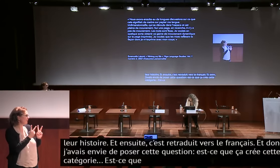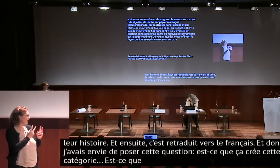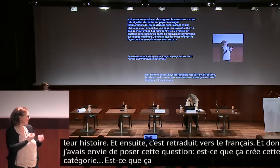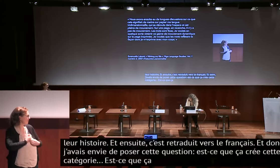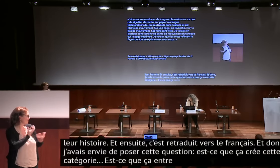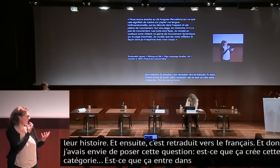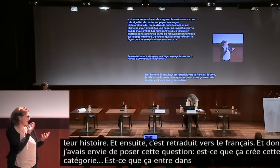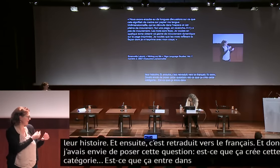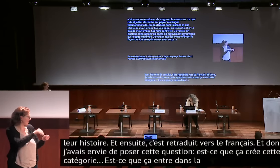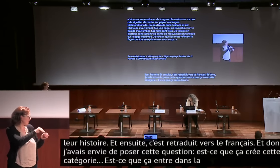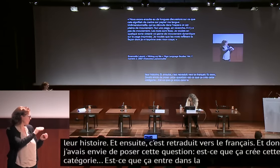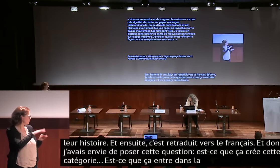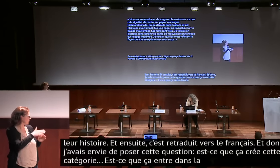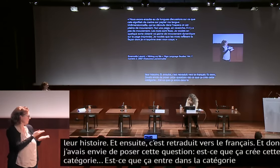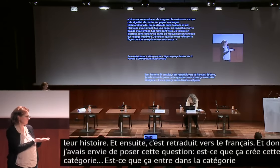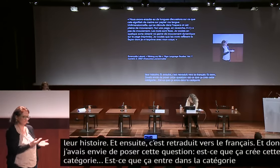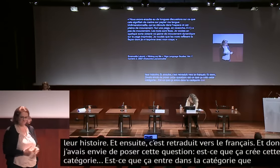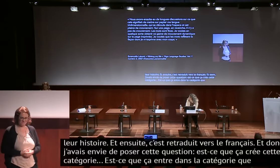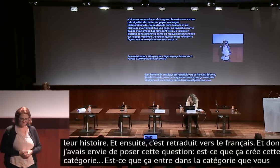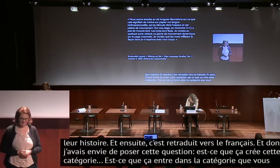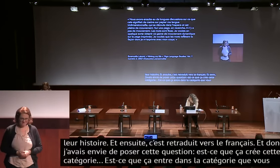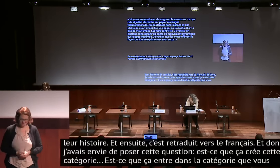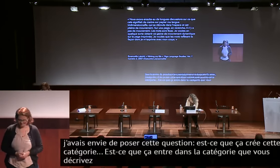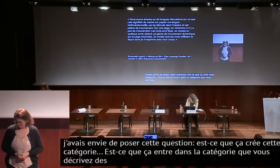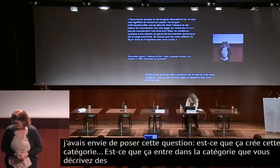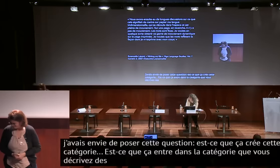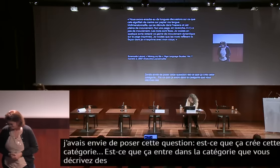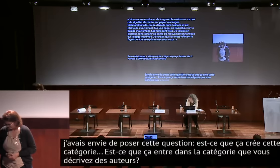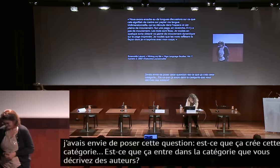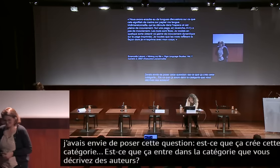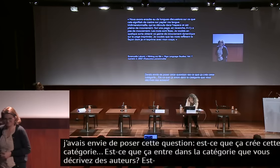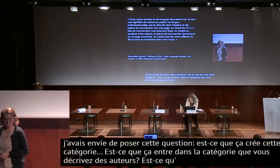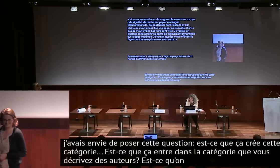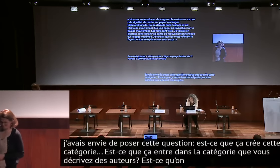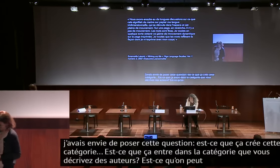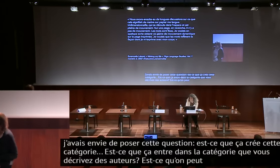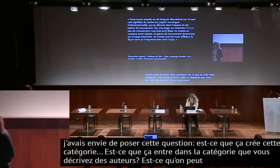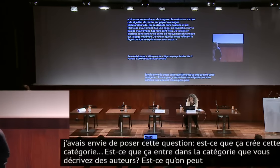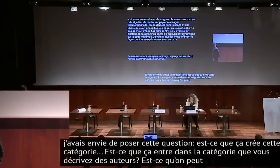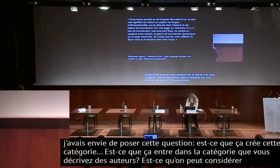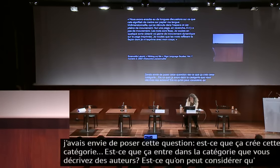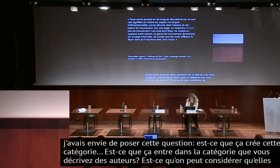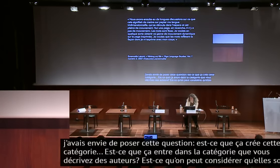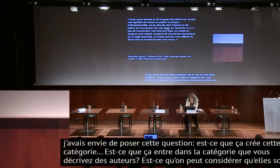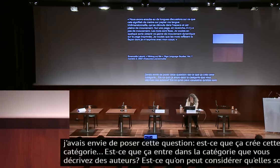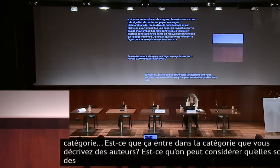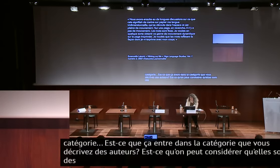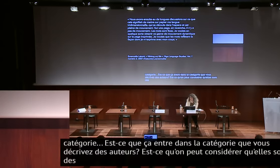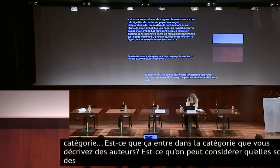hein, des auteurs. Est-ce qu'on peut considérer qu'elles sont des auteurs ou des autrices ?